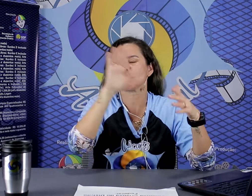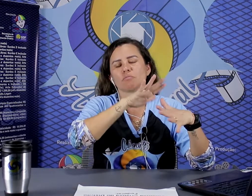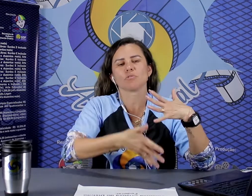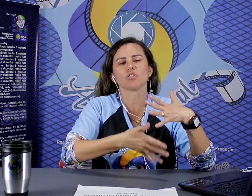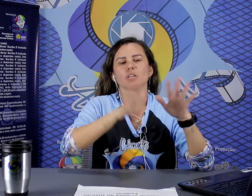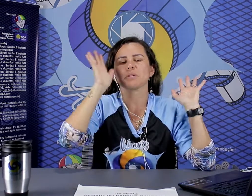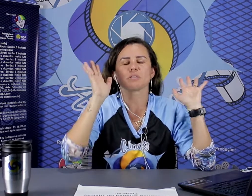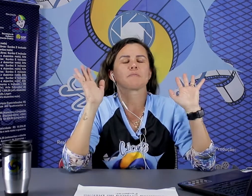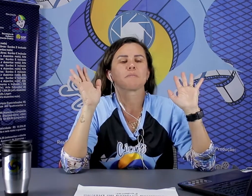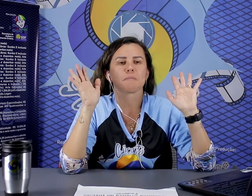de Libras.